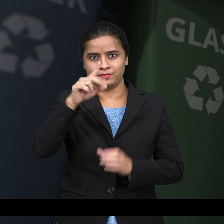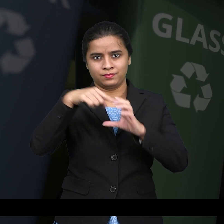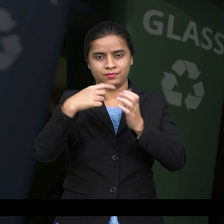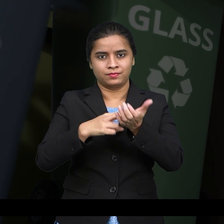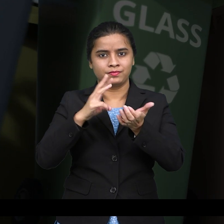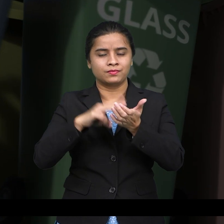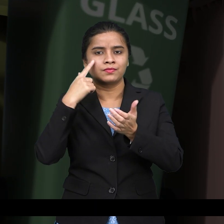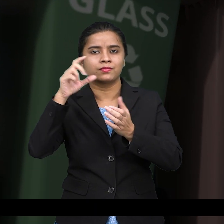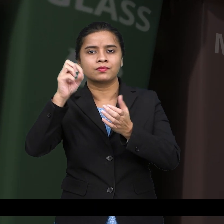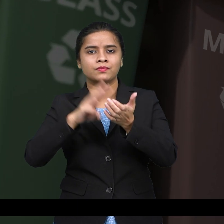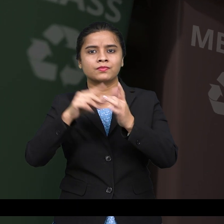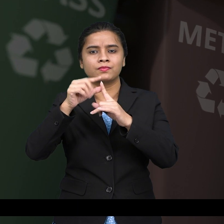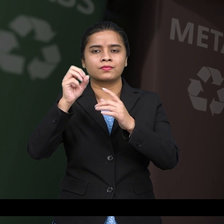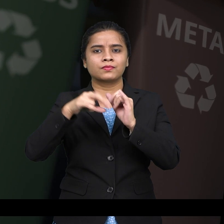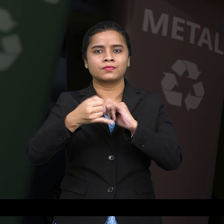गांडूळ खत,